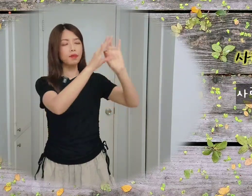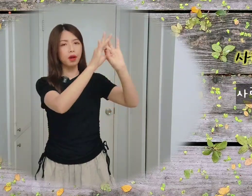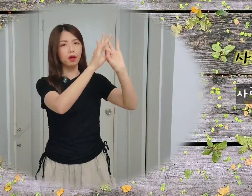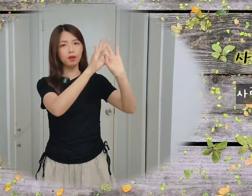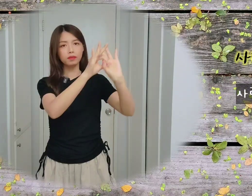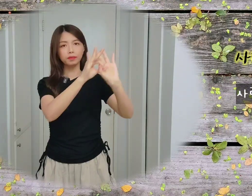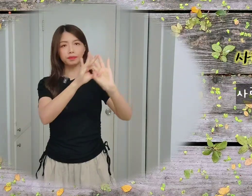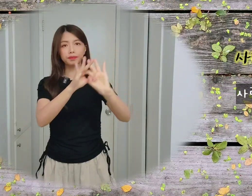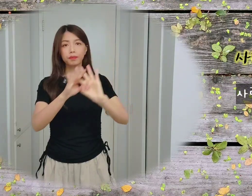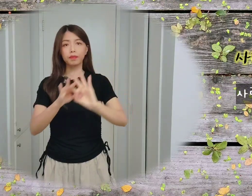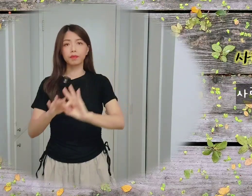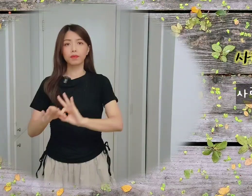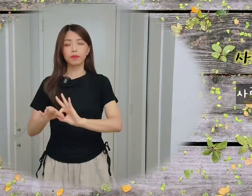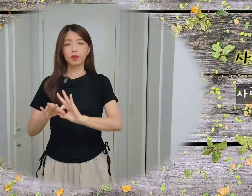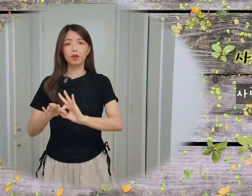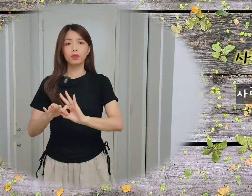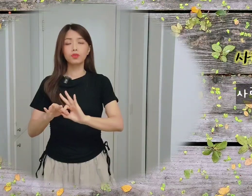사랑한다며